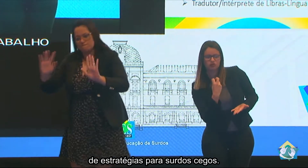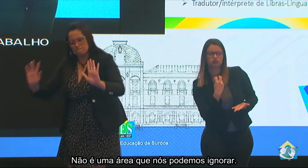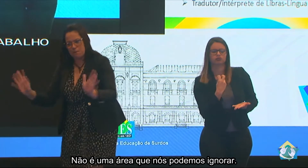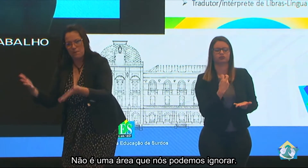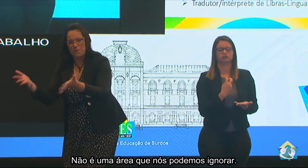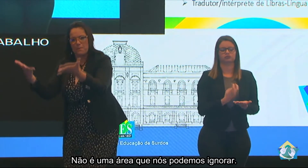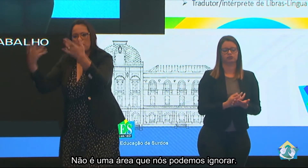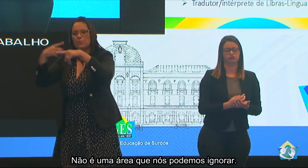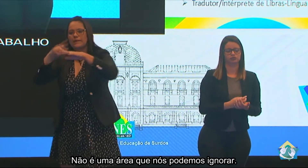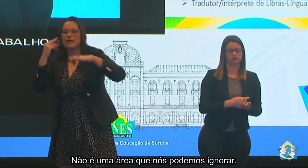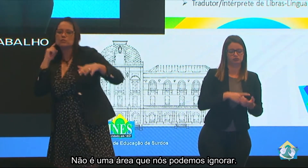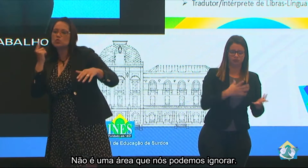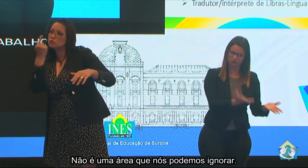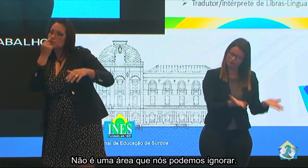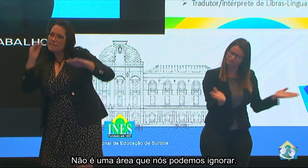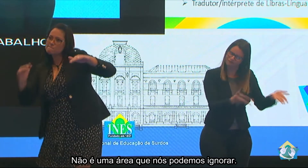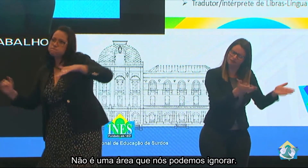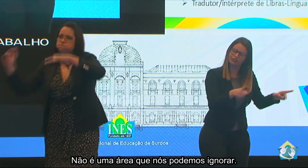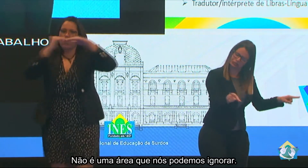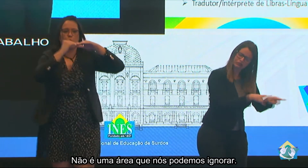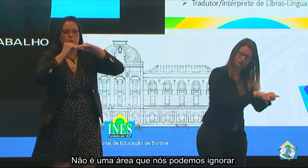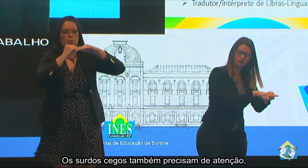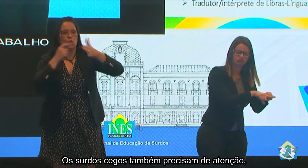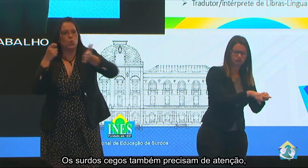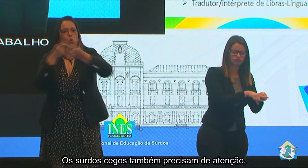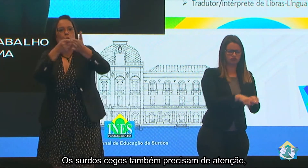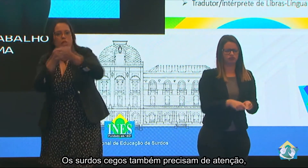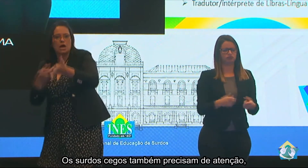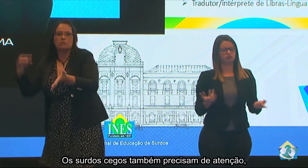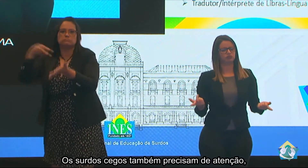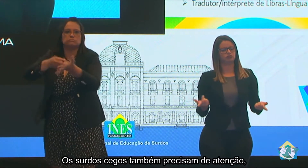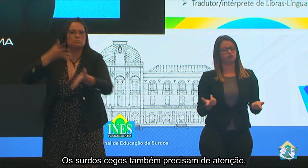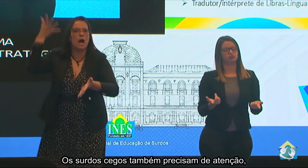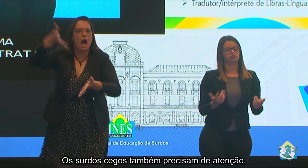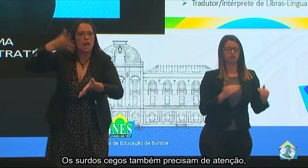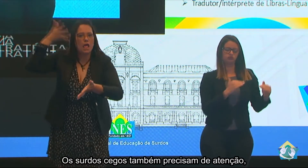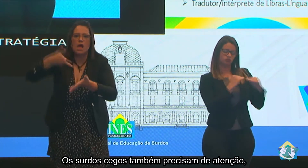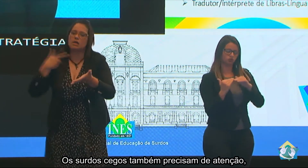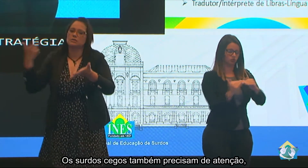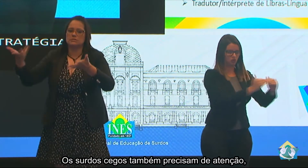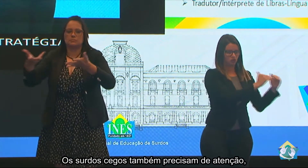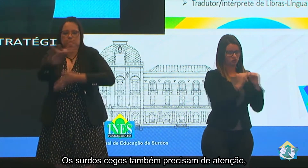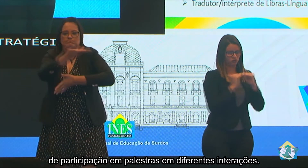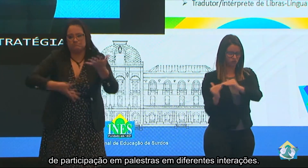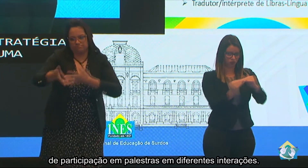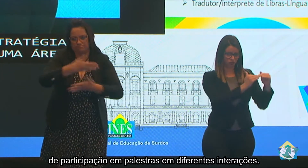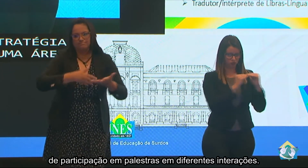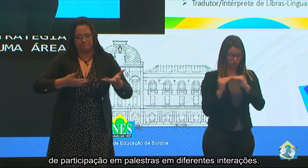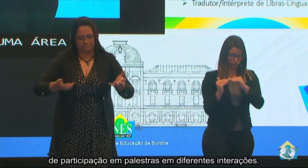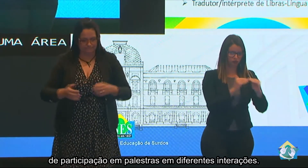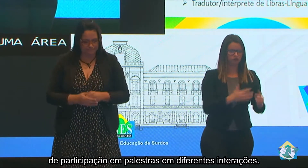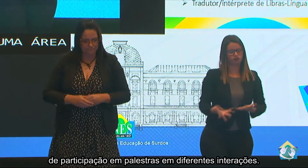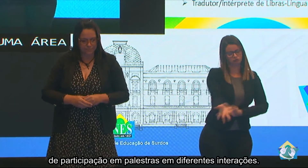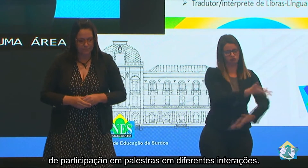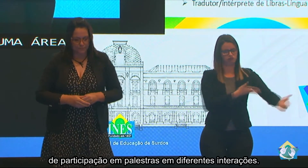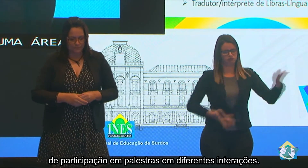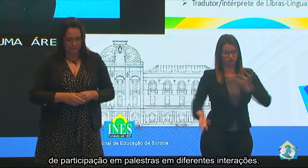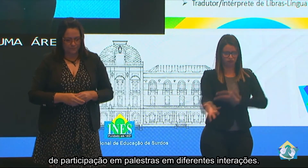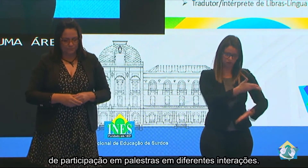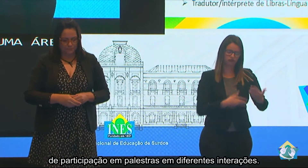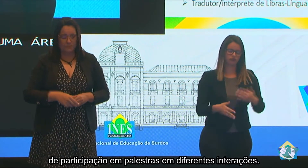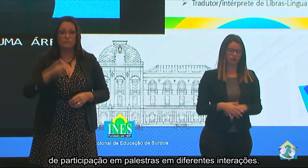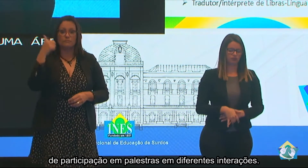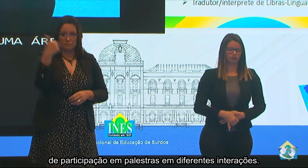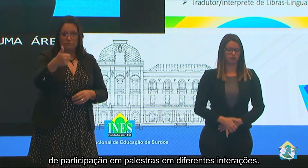surdos cegos. Não é uma área que nós podemos ignorar. Os surdos cegos também precisam de atenção, de participação em palestras,